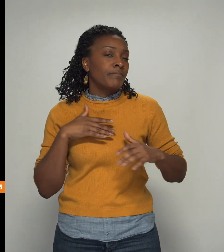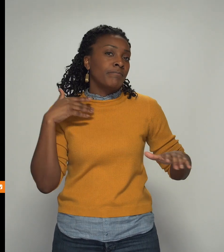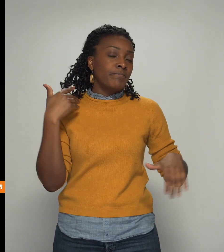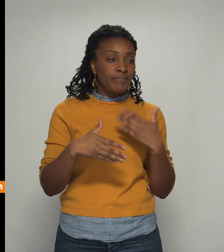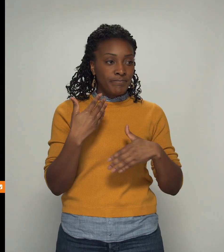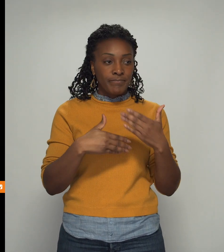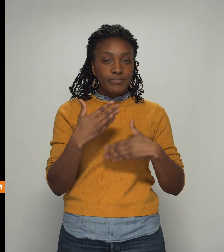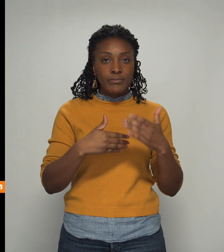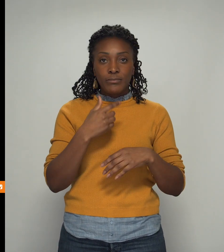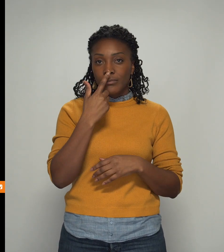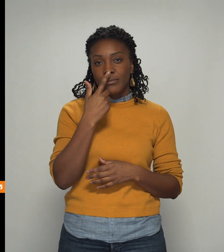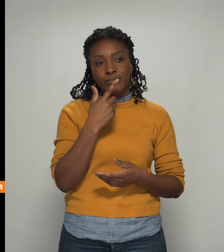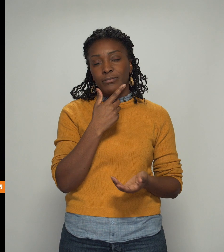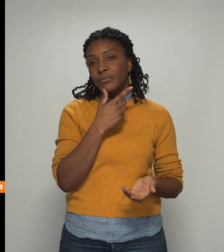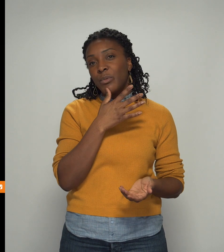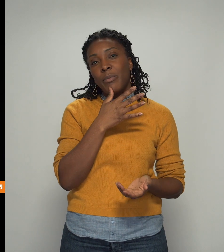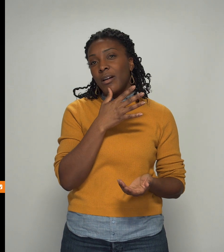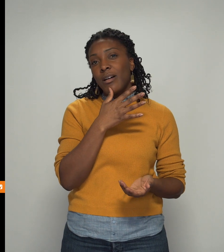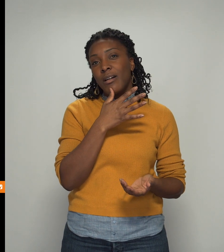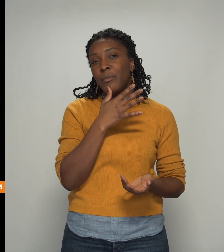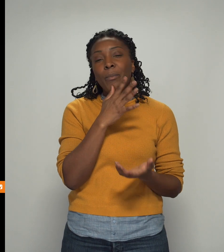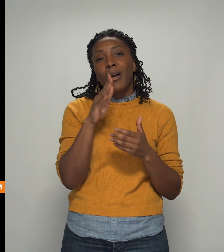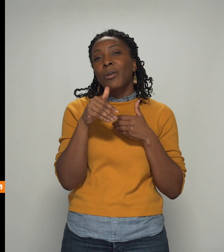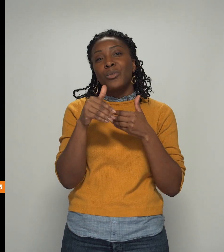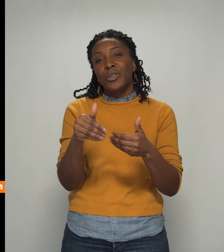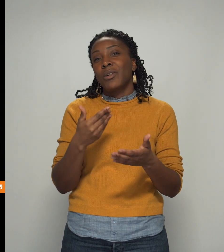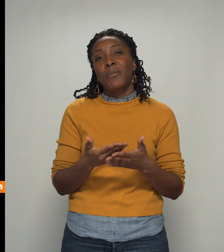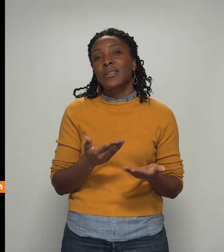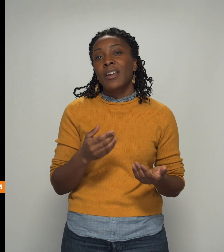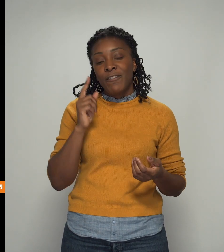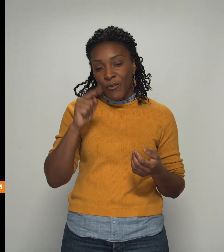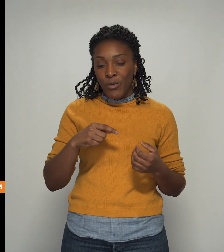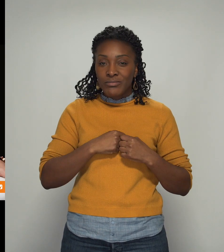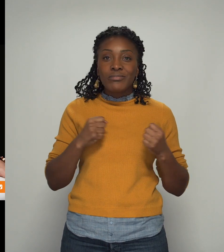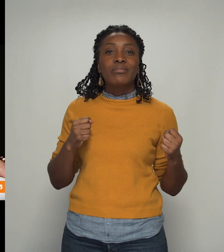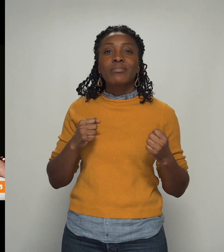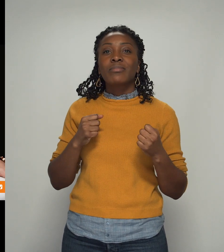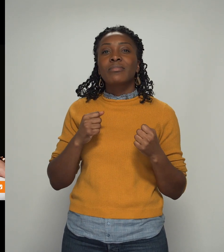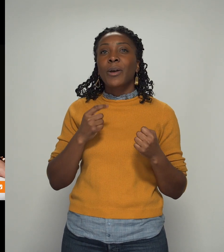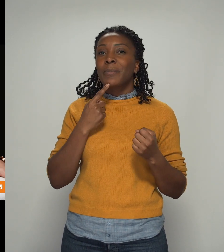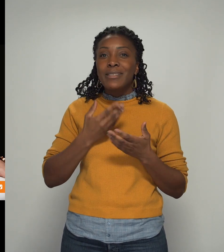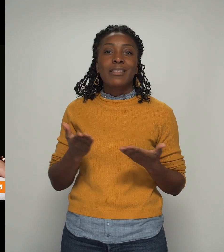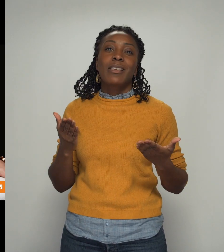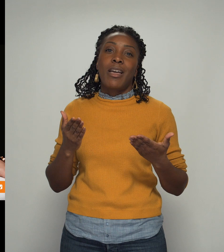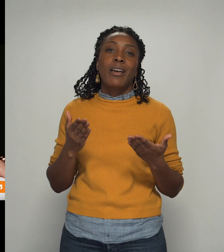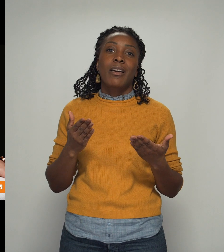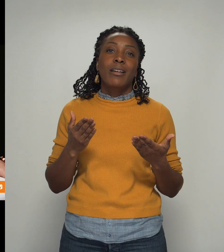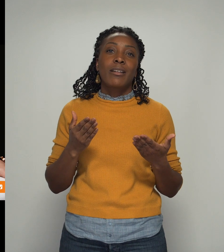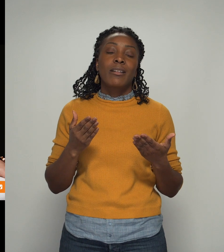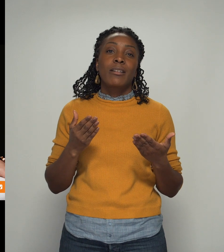je réalise que je ne peux pas passer à côté de la sincérité. Et ma vraie démarche qui a conduit ma vie